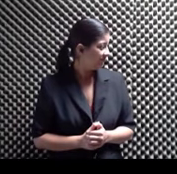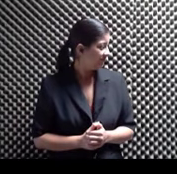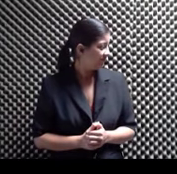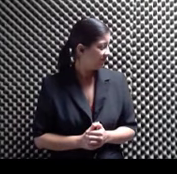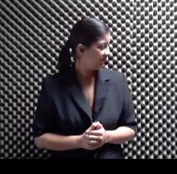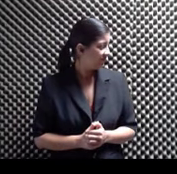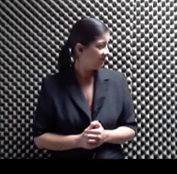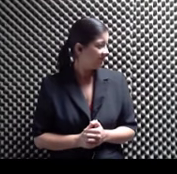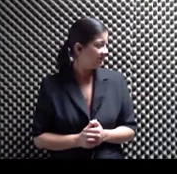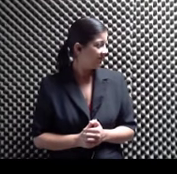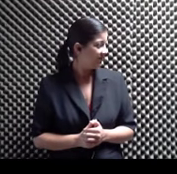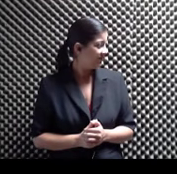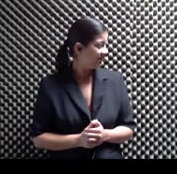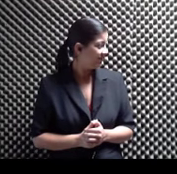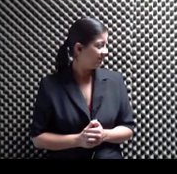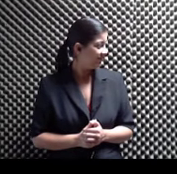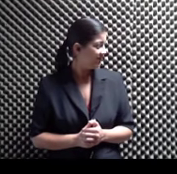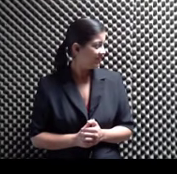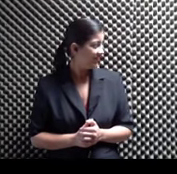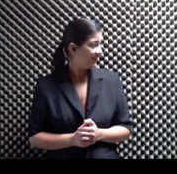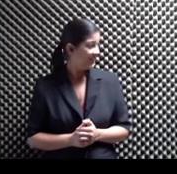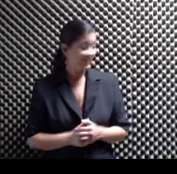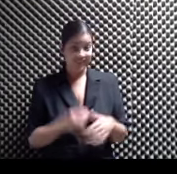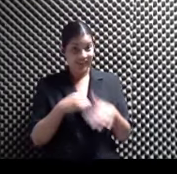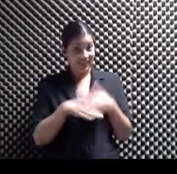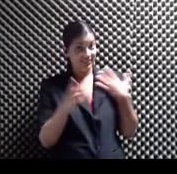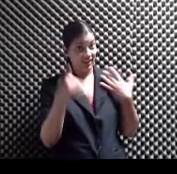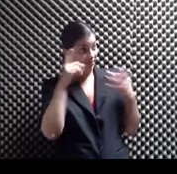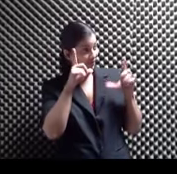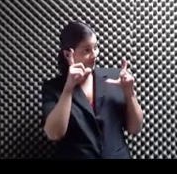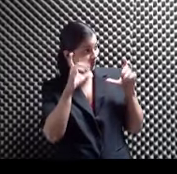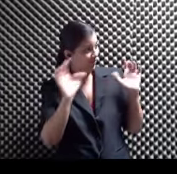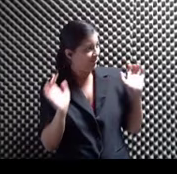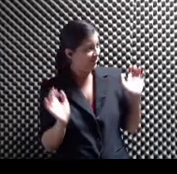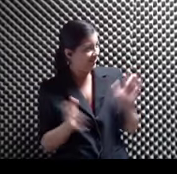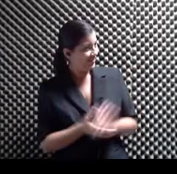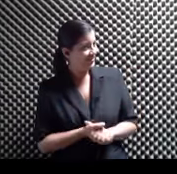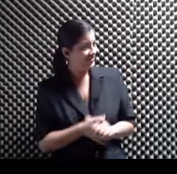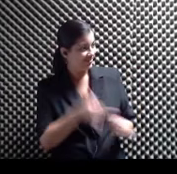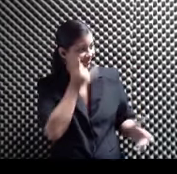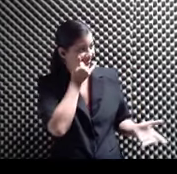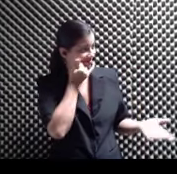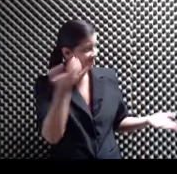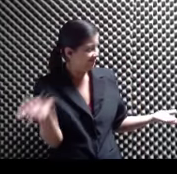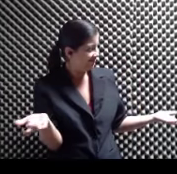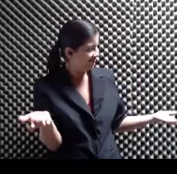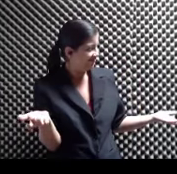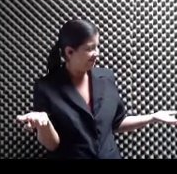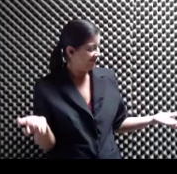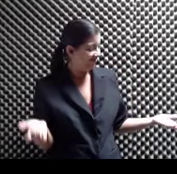Keisha, puedes entrar, mijo, si ya total, que para lo que queda. ¡Ay, Dios mío! Podemos continuar el